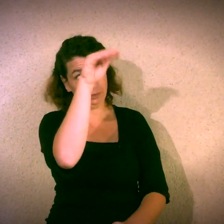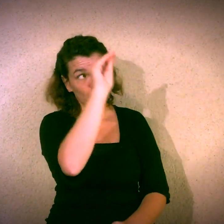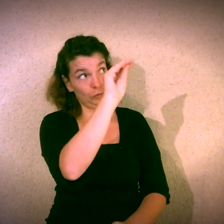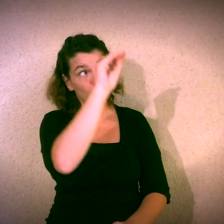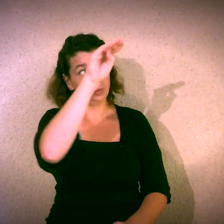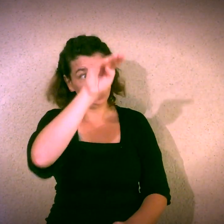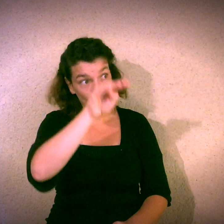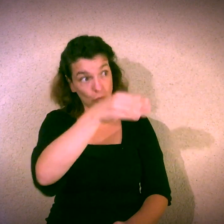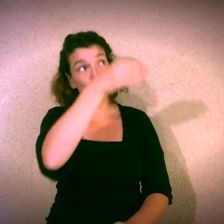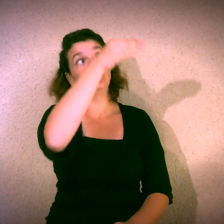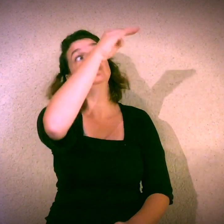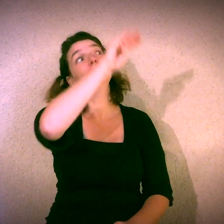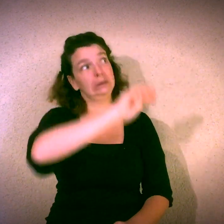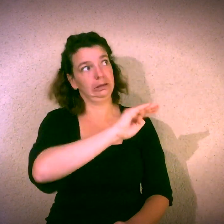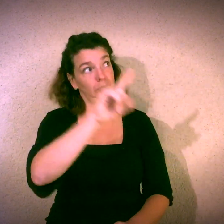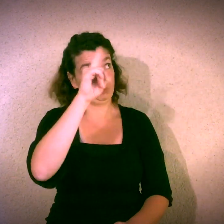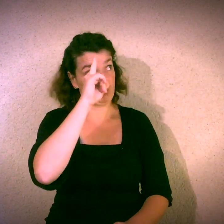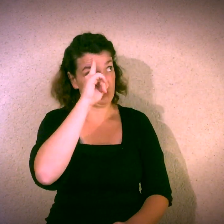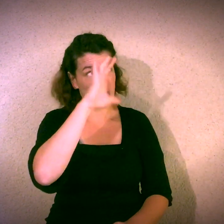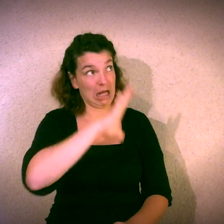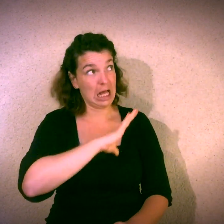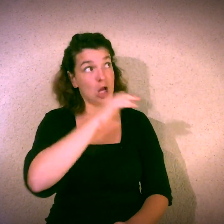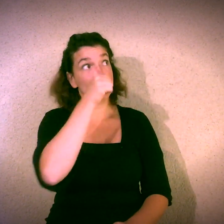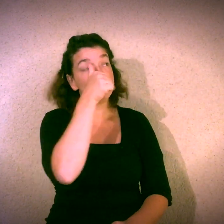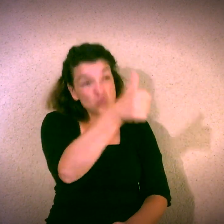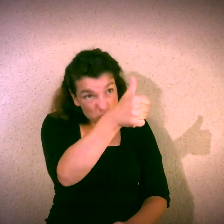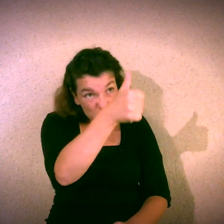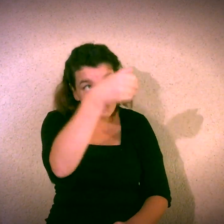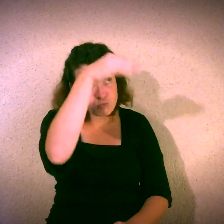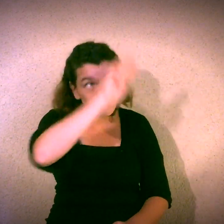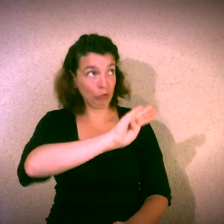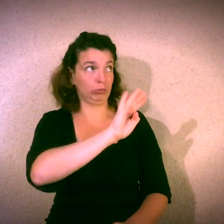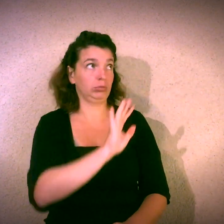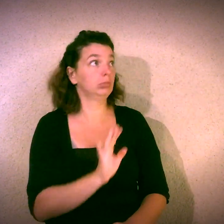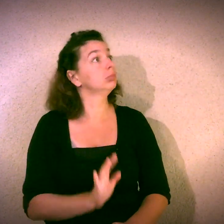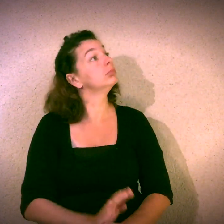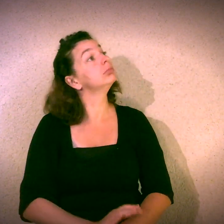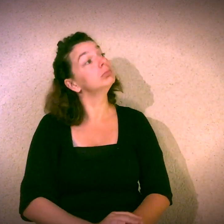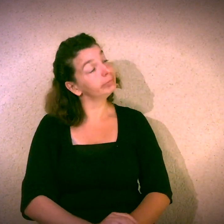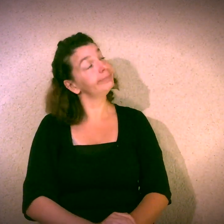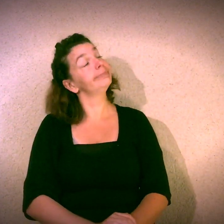c'est un dromadaire, ajouta Chaboudeau, qui aimait la précision.